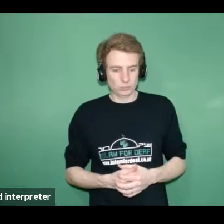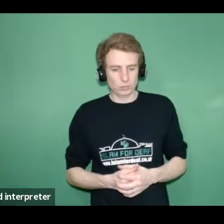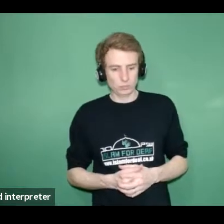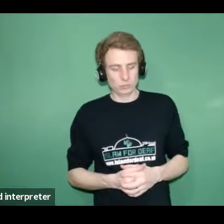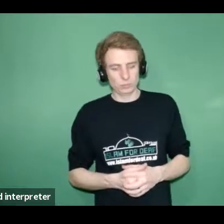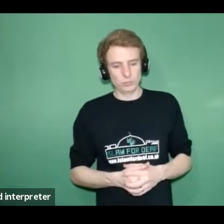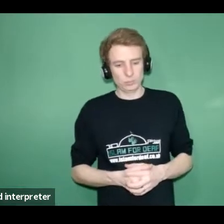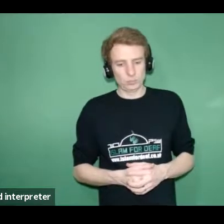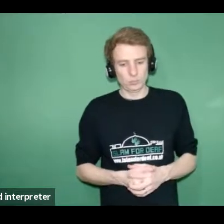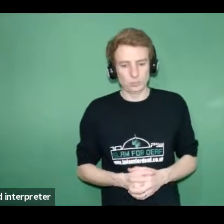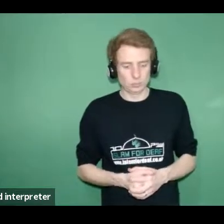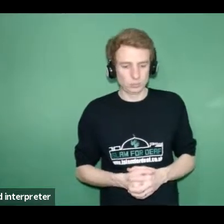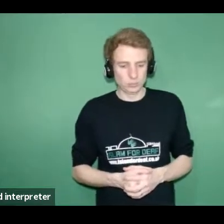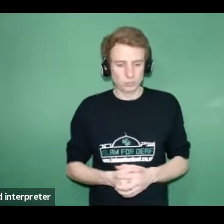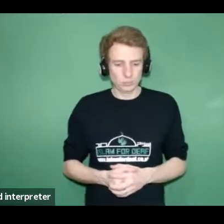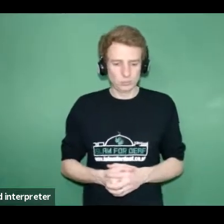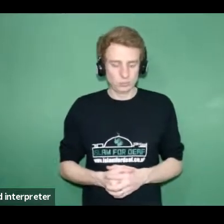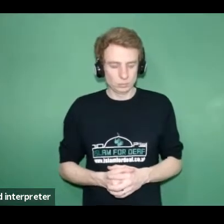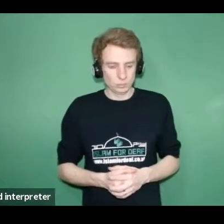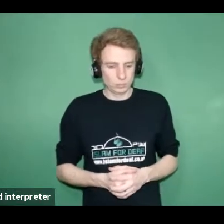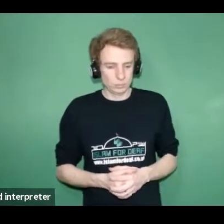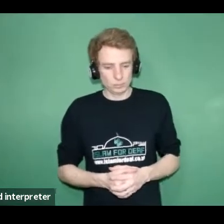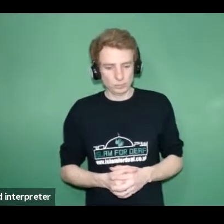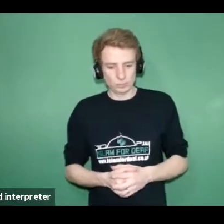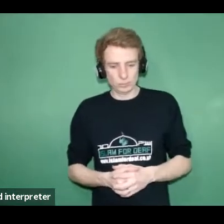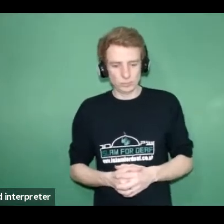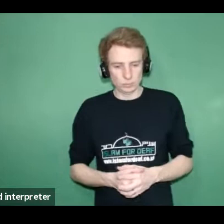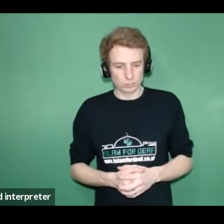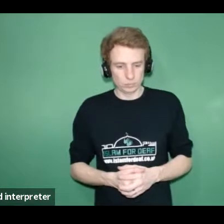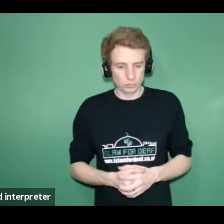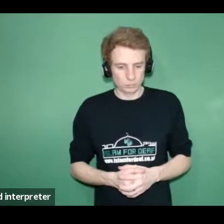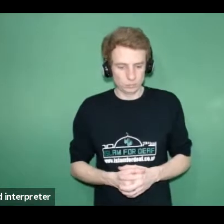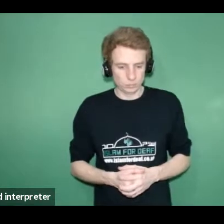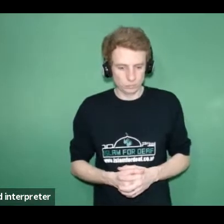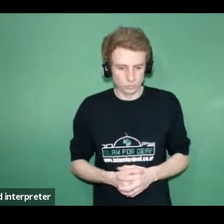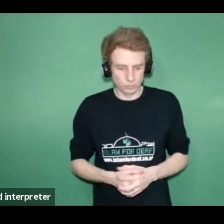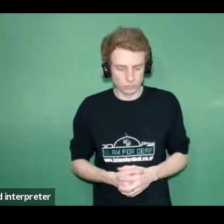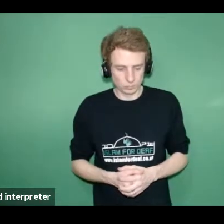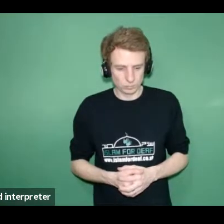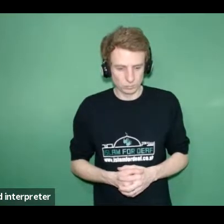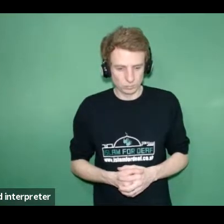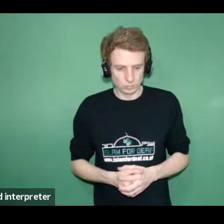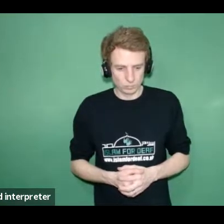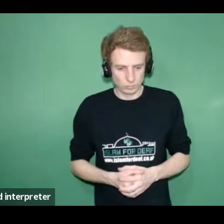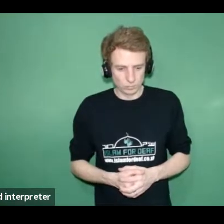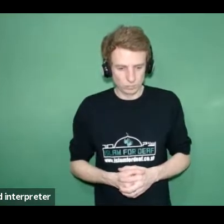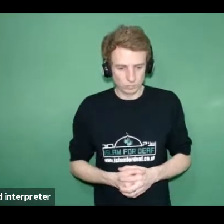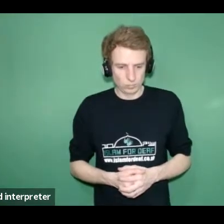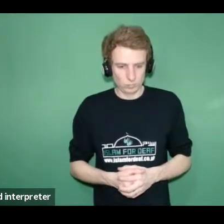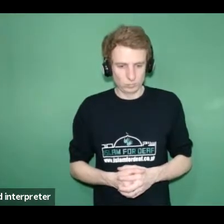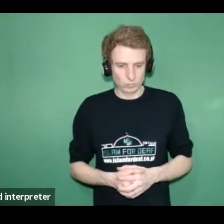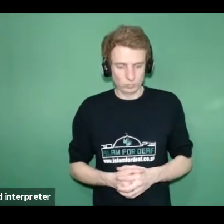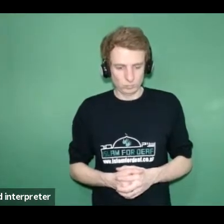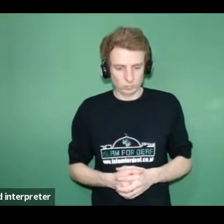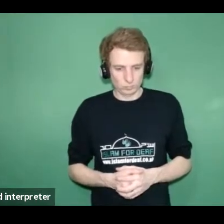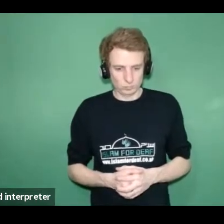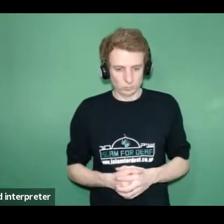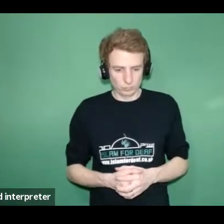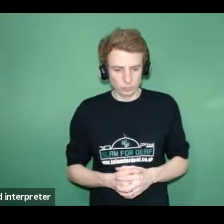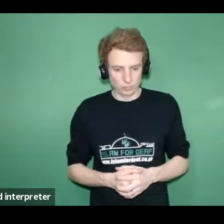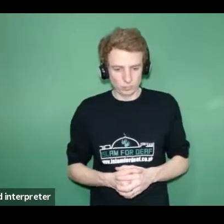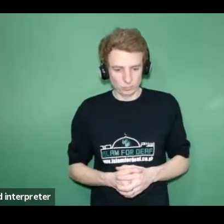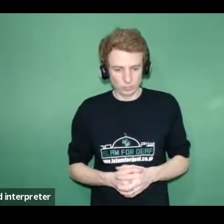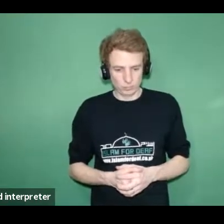عز وجل، وسيلة يرضي بها الله عز وجل بكثرة التذكر وكثرة الذكر وكثرة